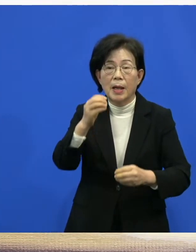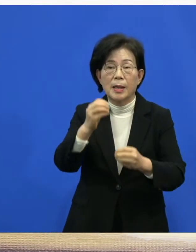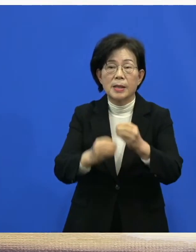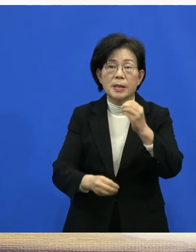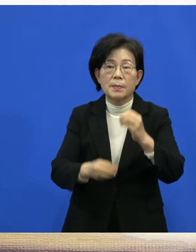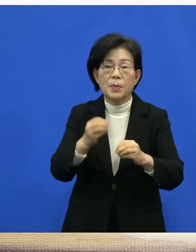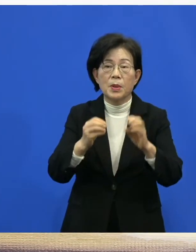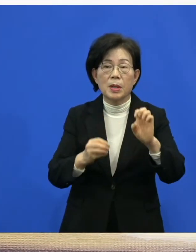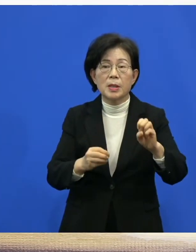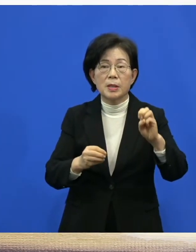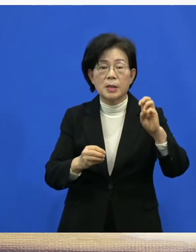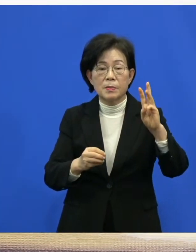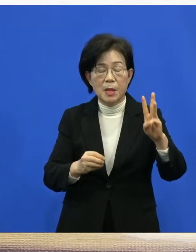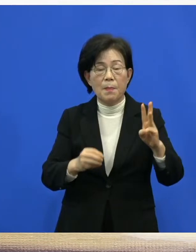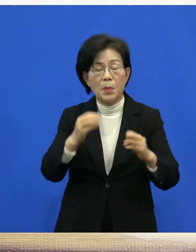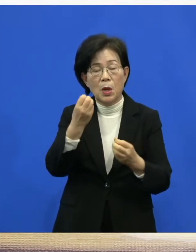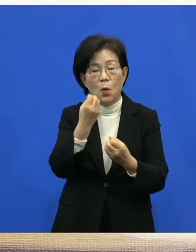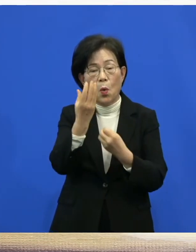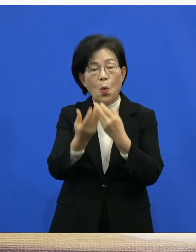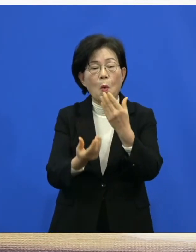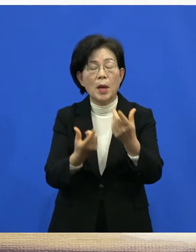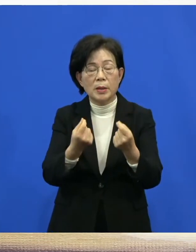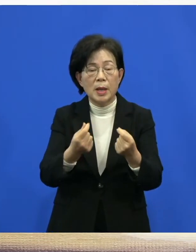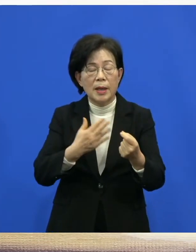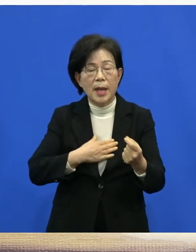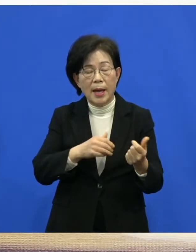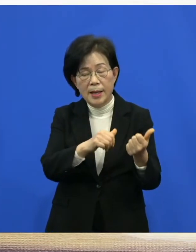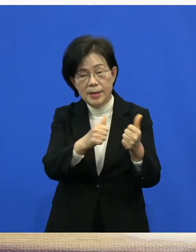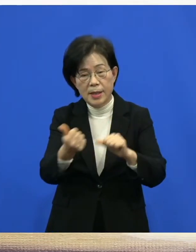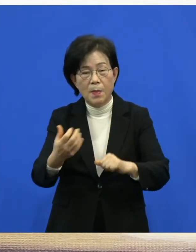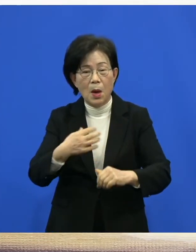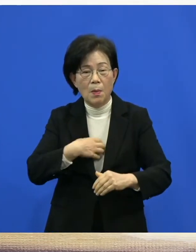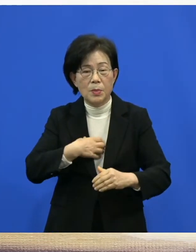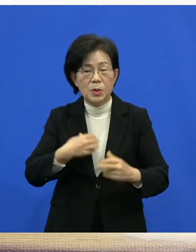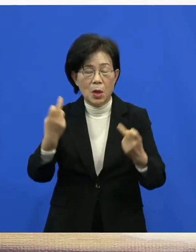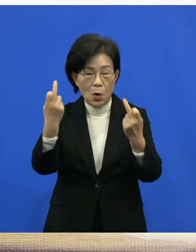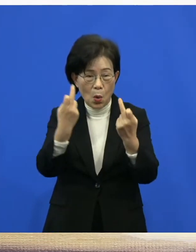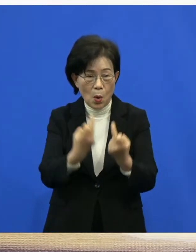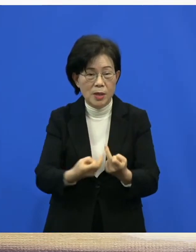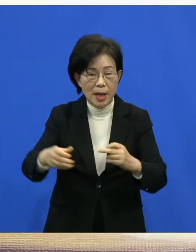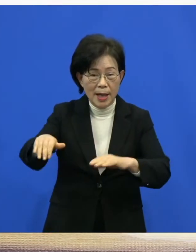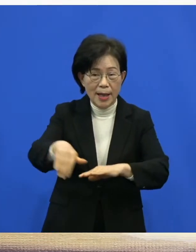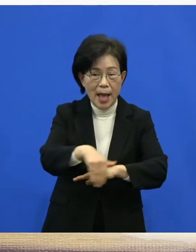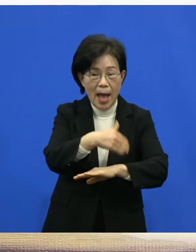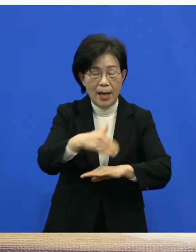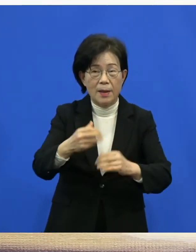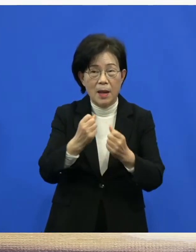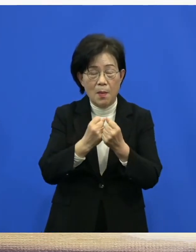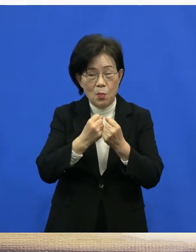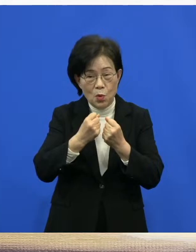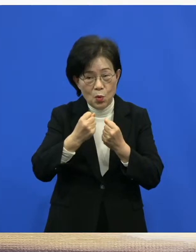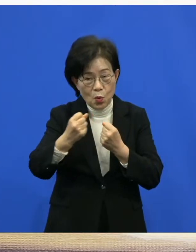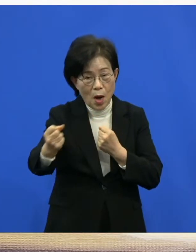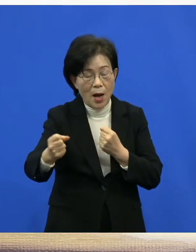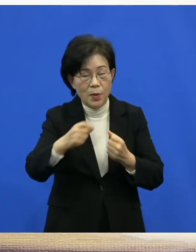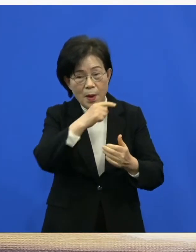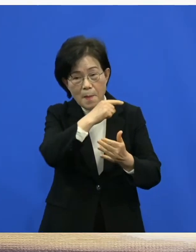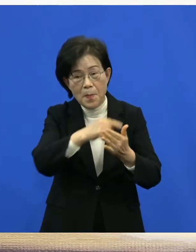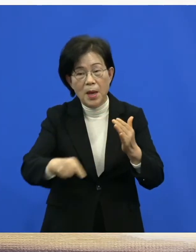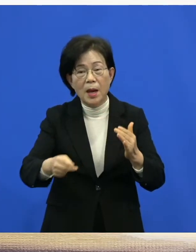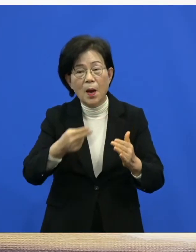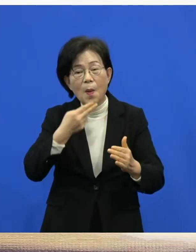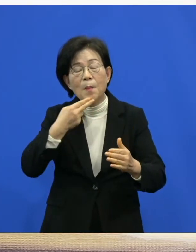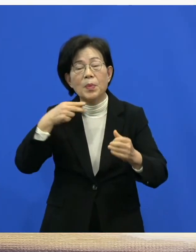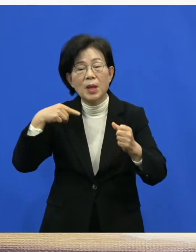시편 23편의 고백처럼 내가 사망의 음침한 골짜기로 다닐지라도 해를